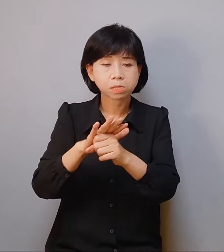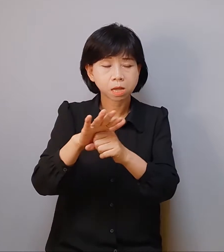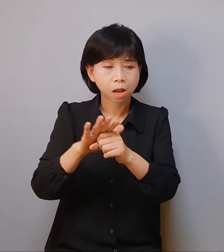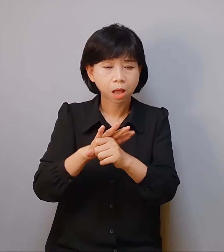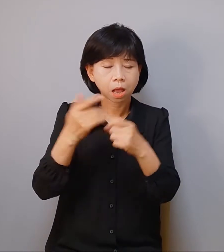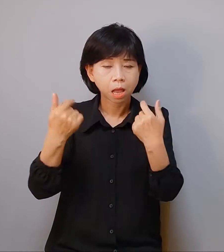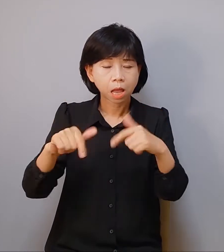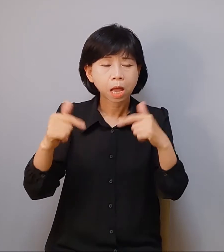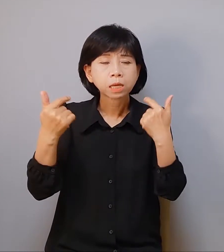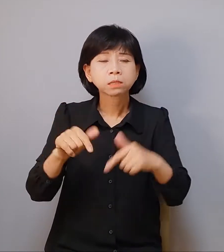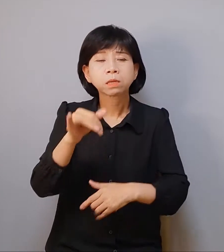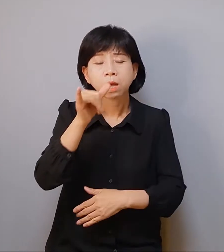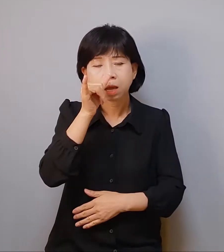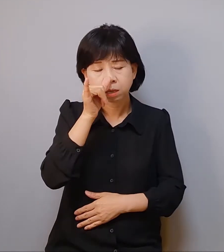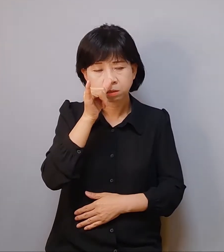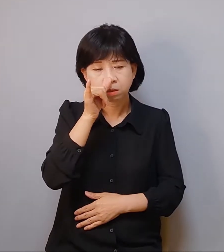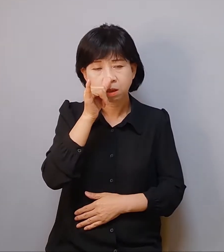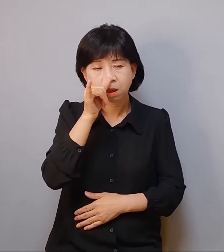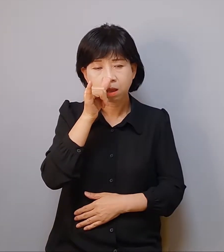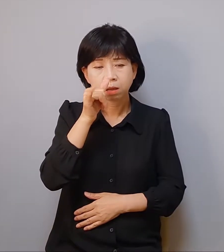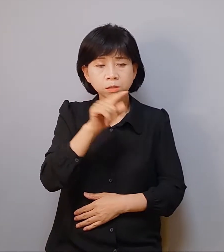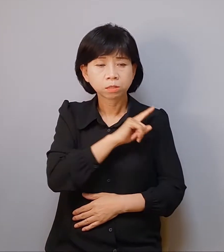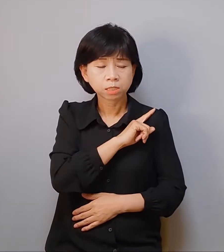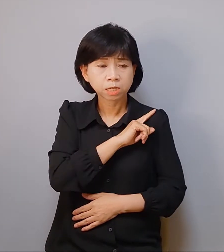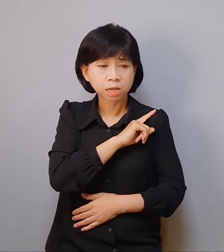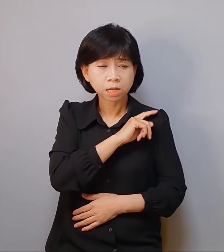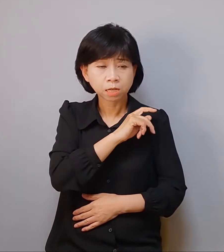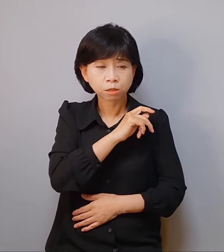제일은 사랑이라. 아멘.